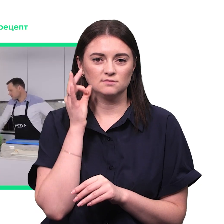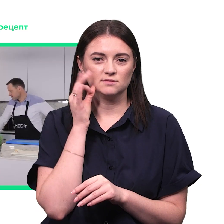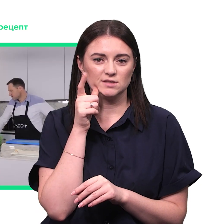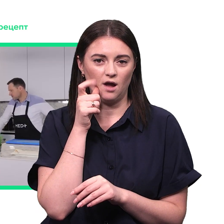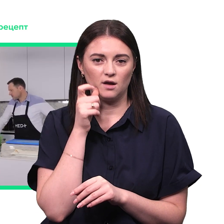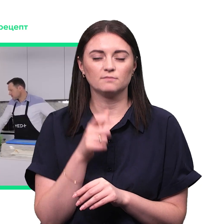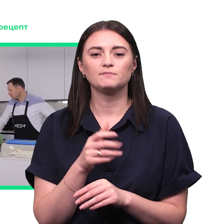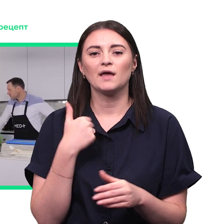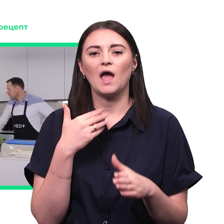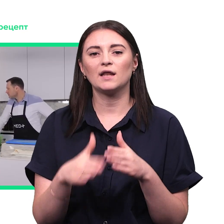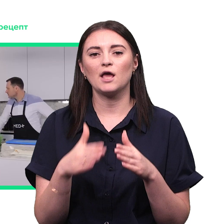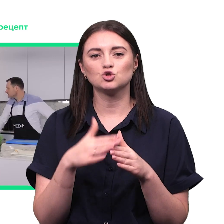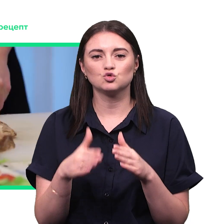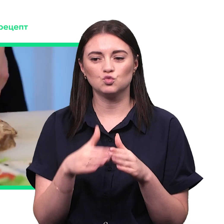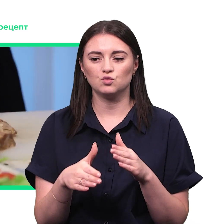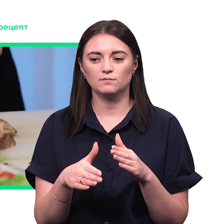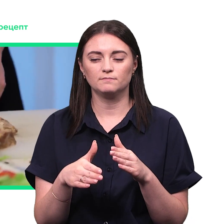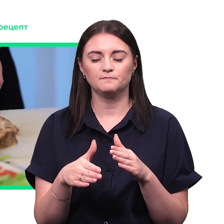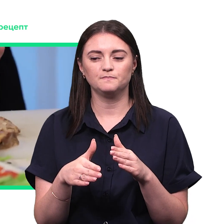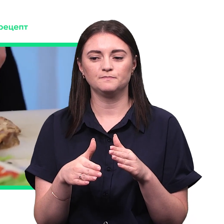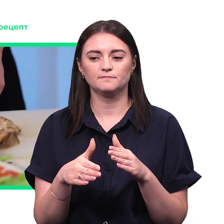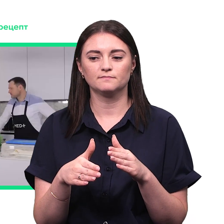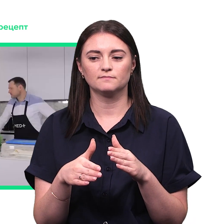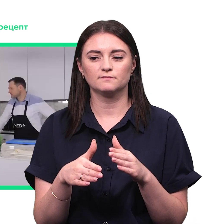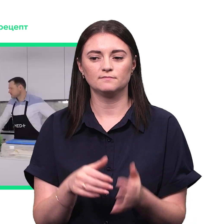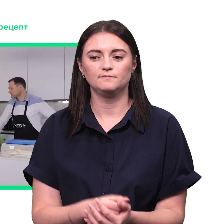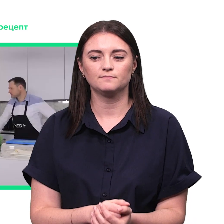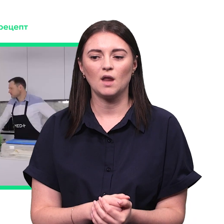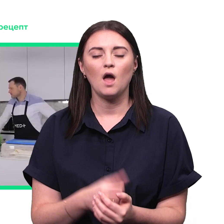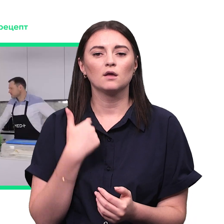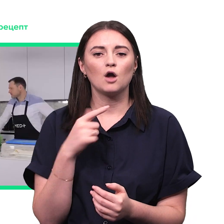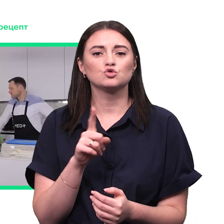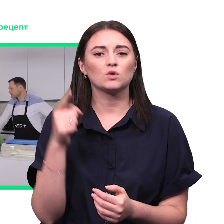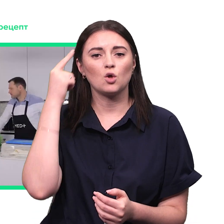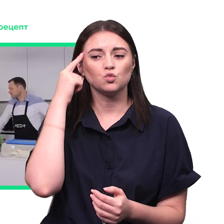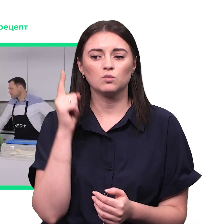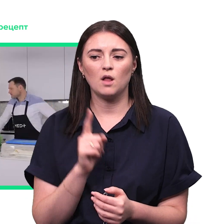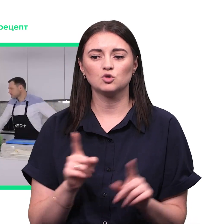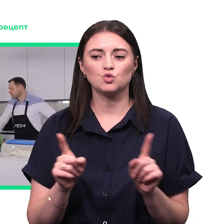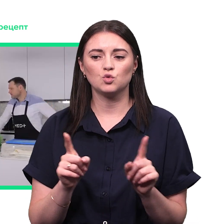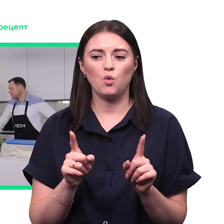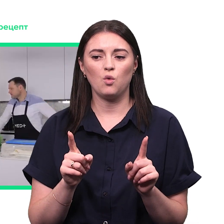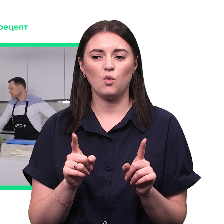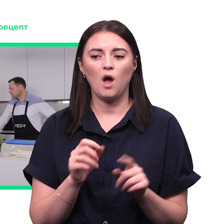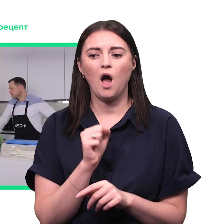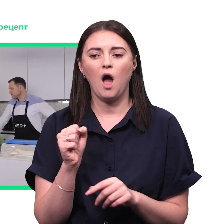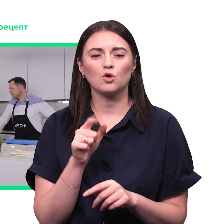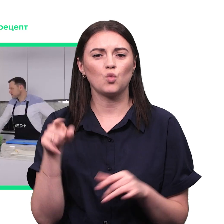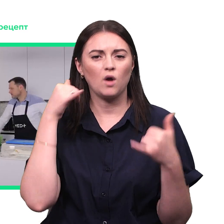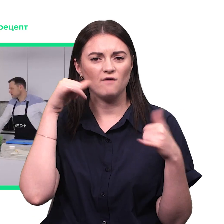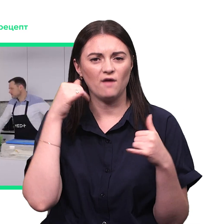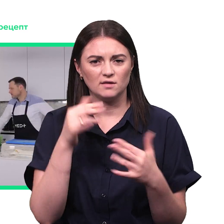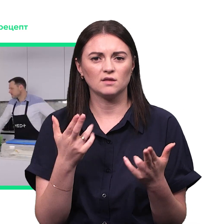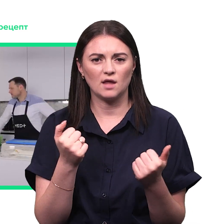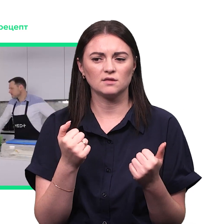Да. А еще же надо снять, да? А я что-то думал, что... А, ну то ж говядина, да?